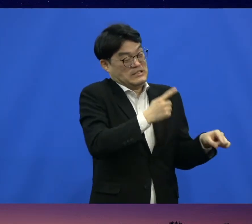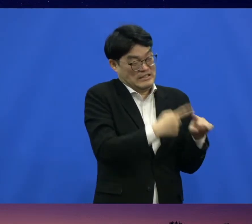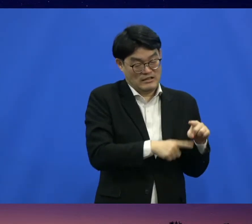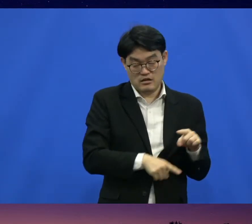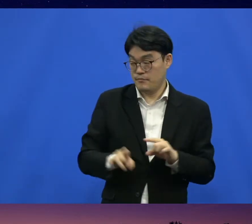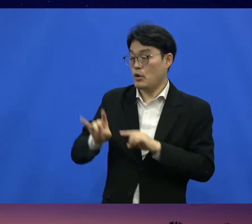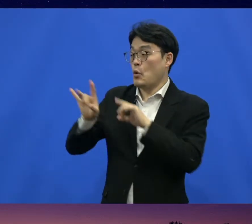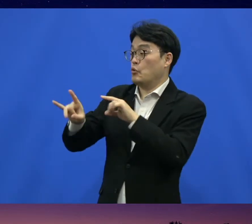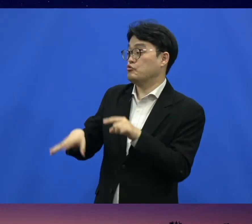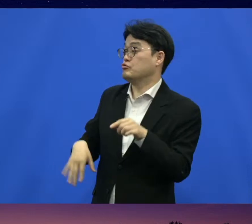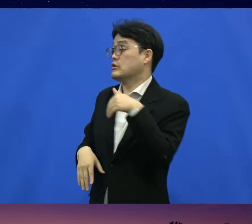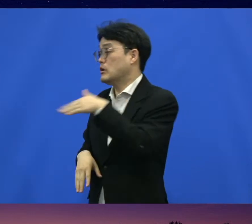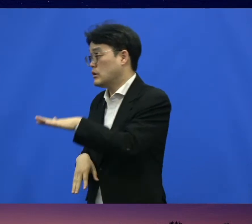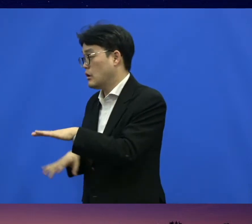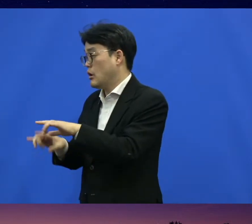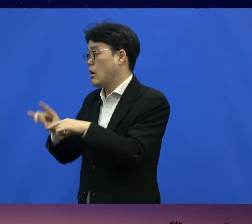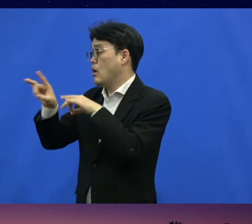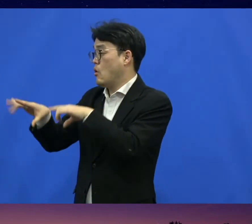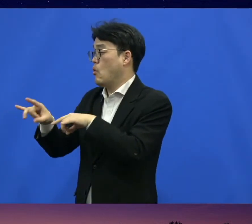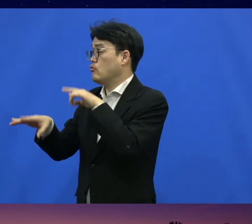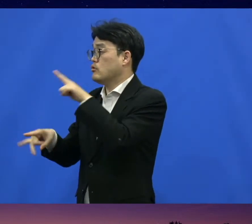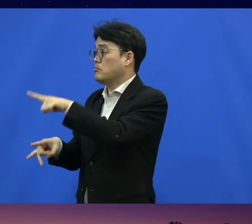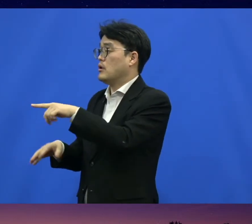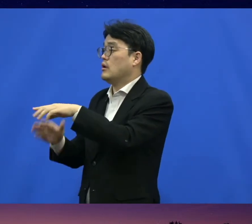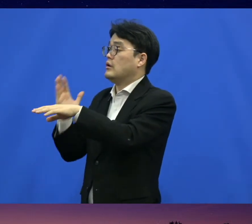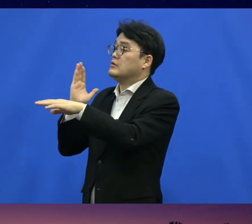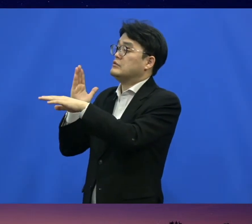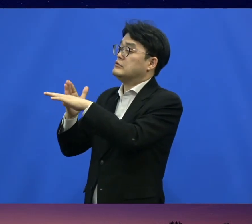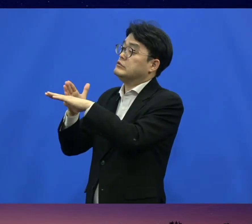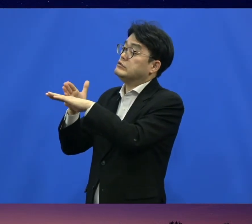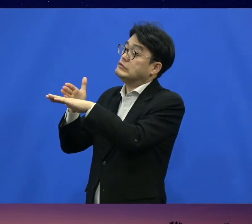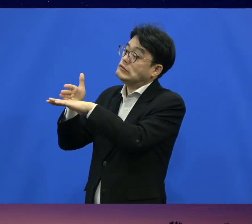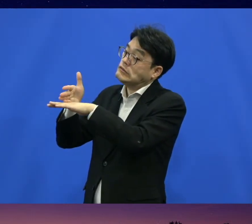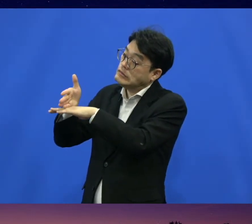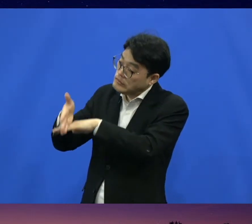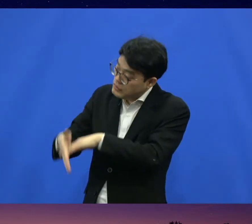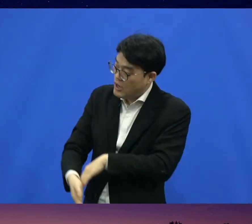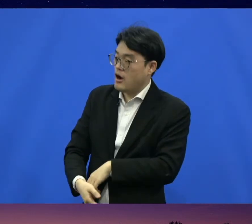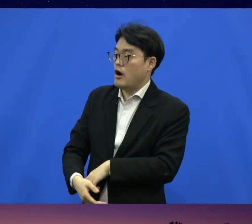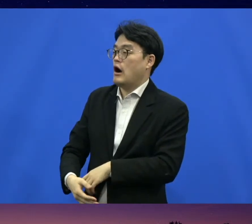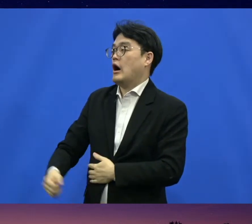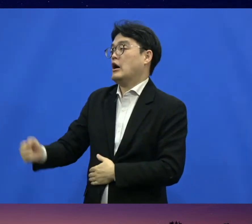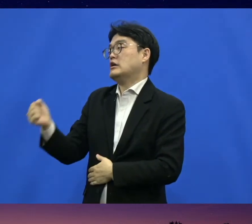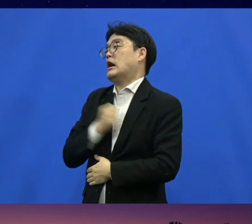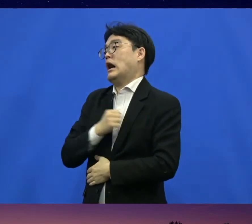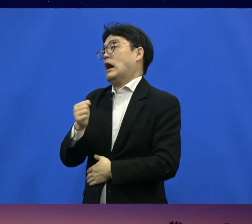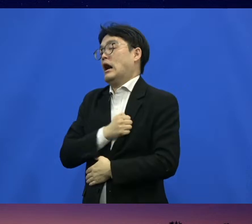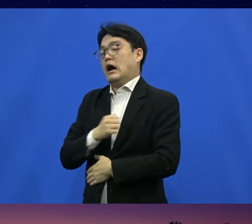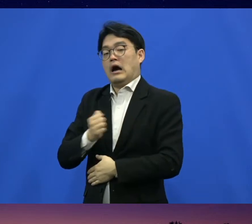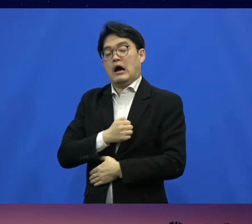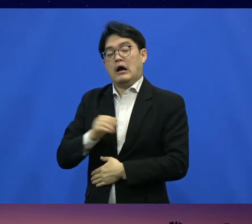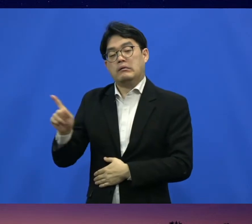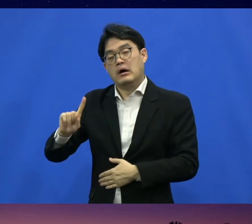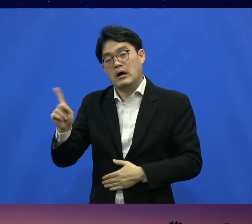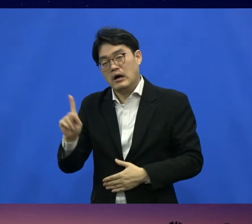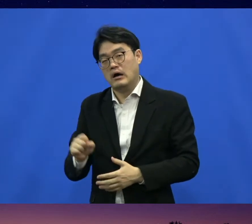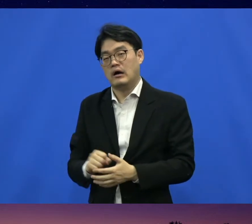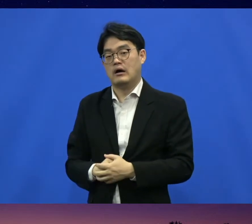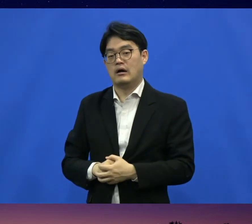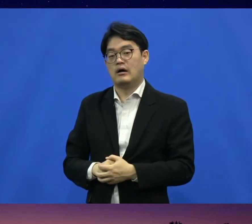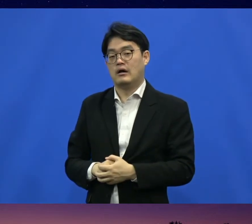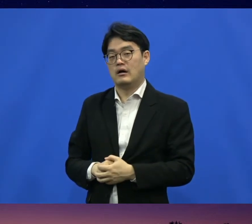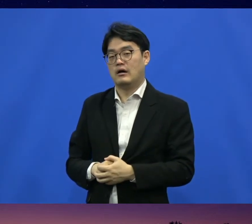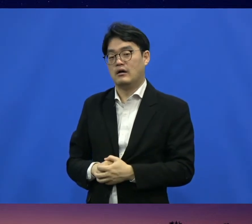호주와 가니까 막 전부 다 그냥 슬로우해요. 그냥 벌써 그때 오래됐잖아요. 지금은 더